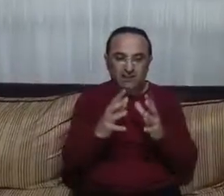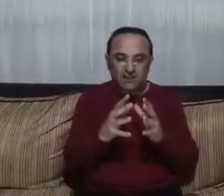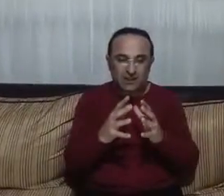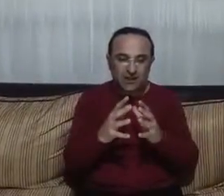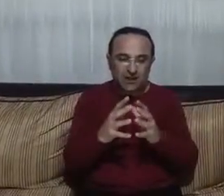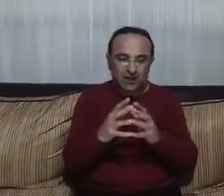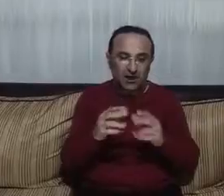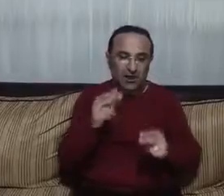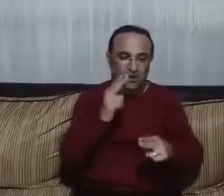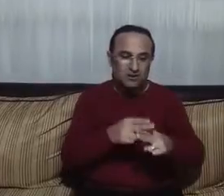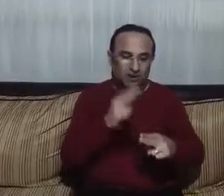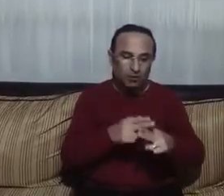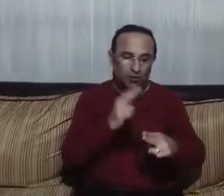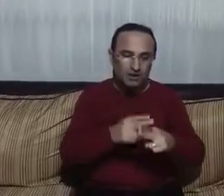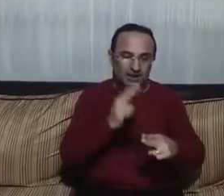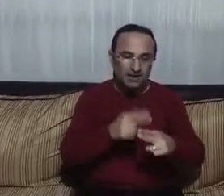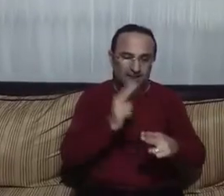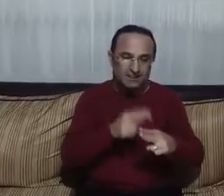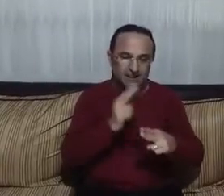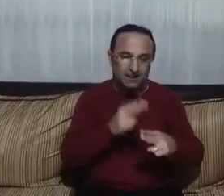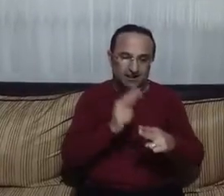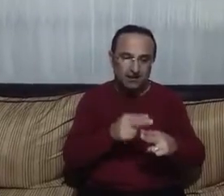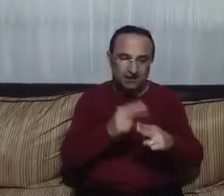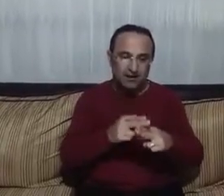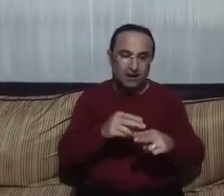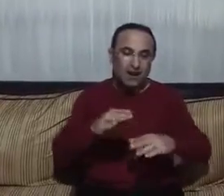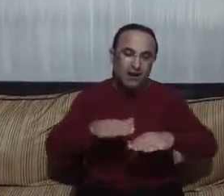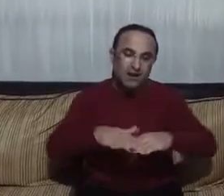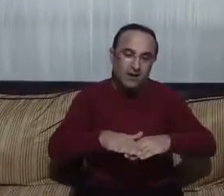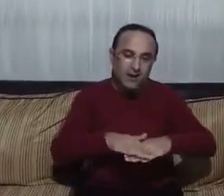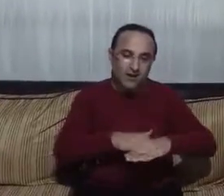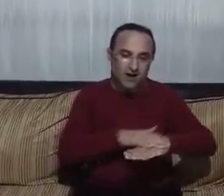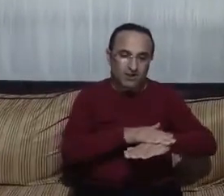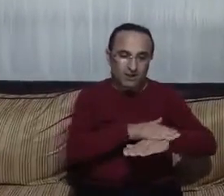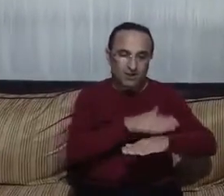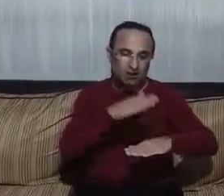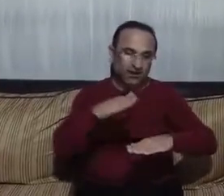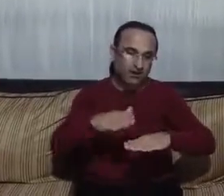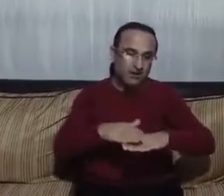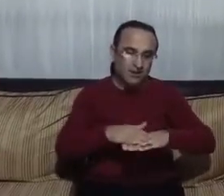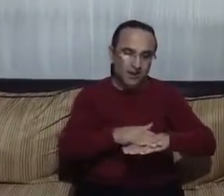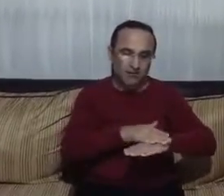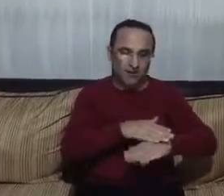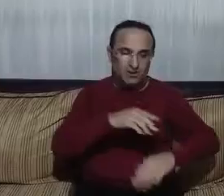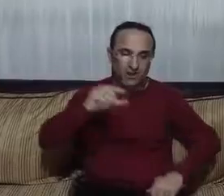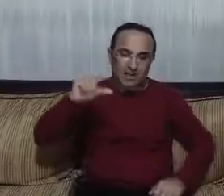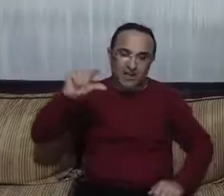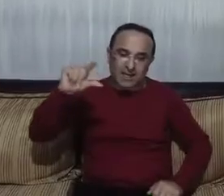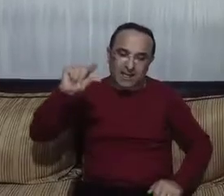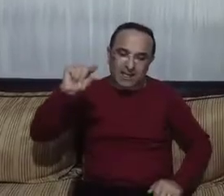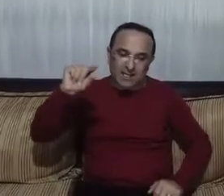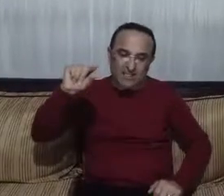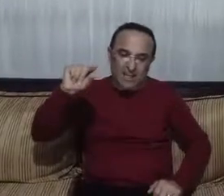Dar. Çabuk, hızlı. Yavaş. Yavaş.